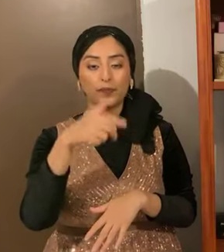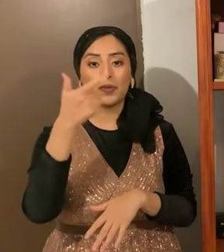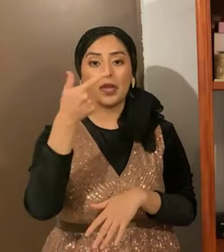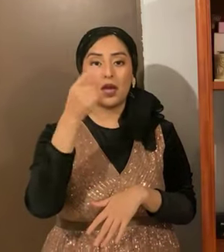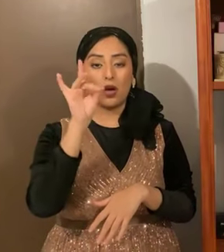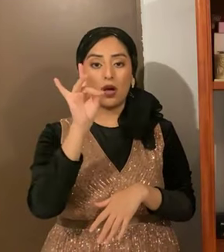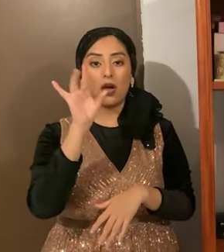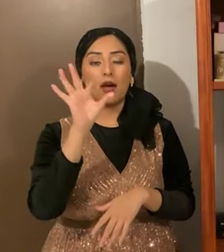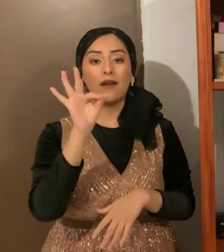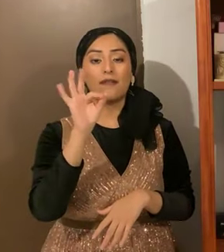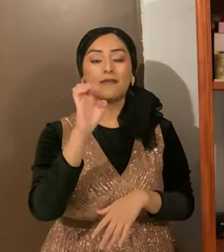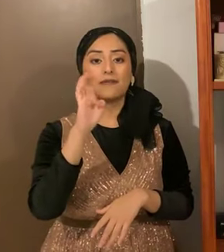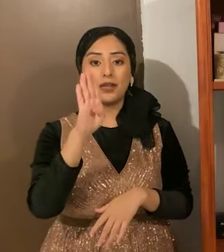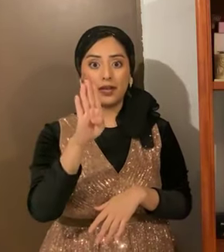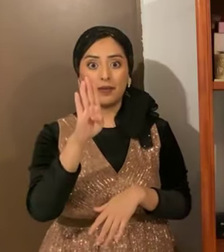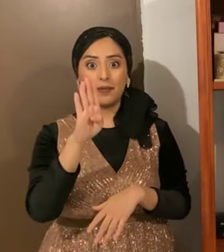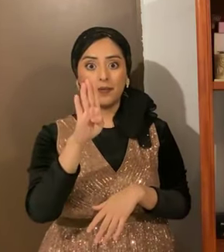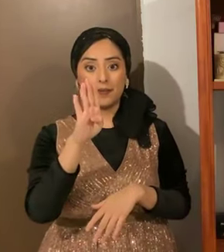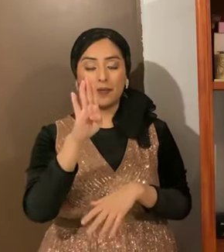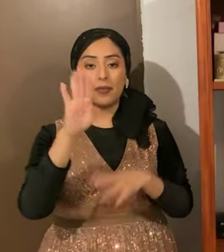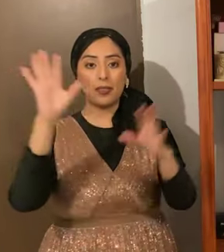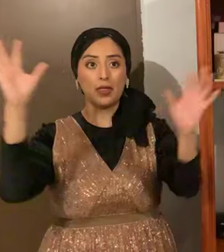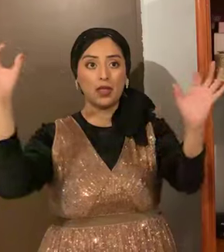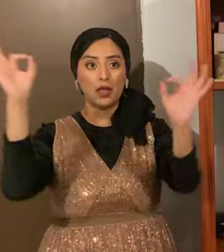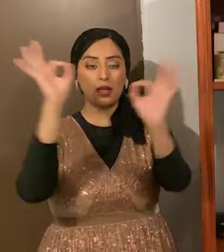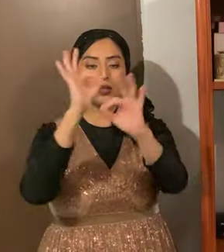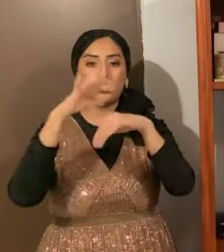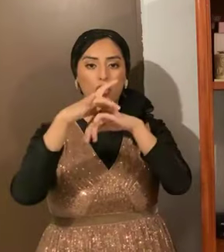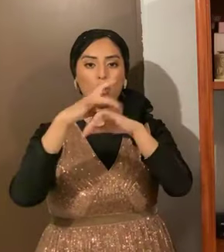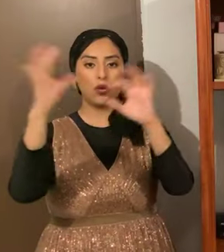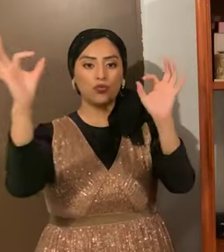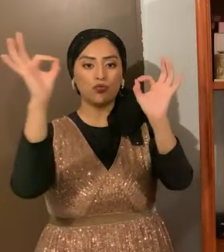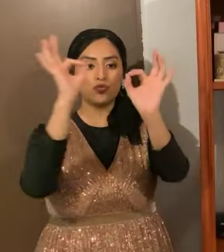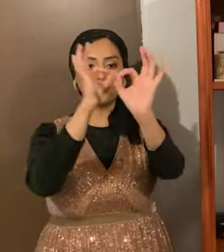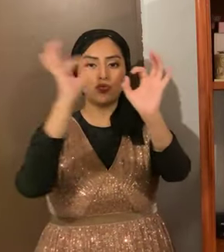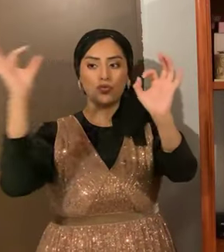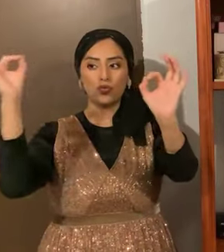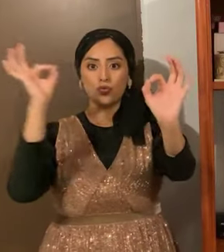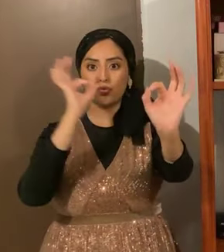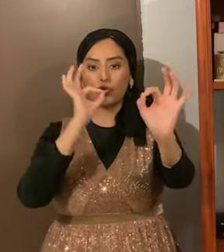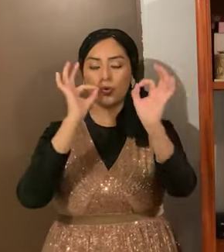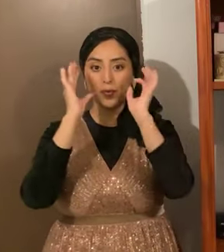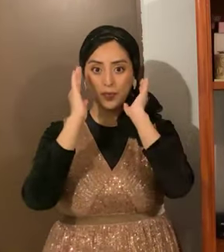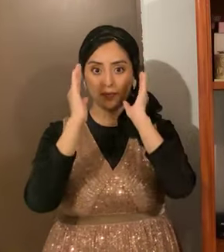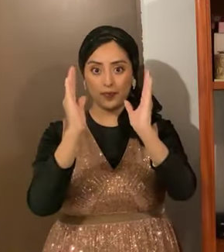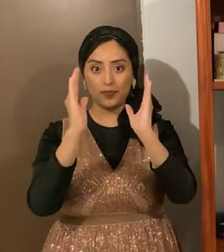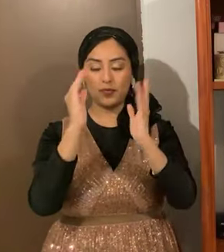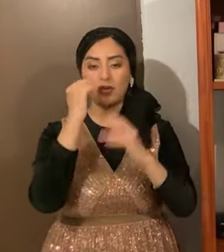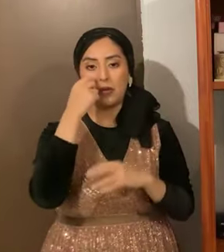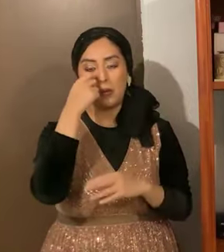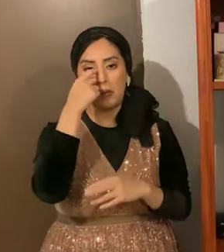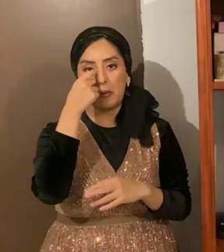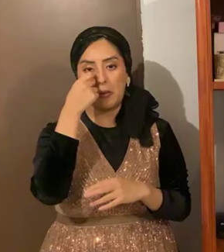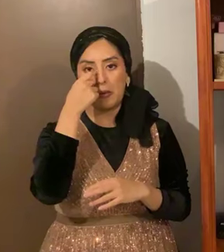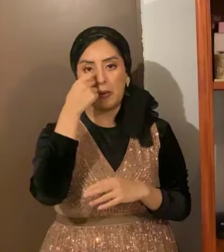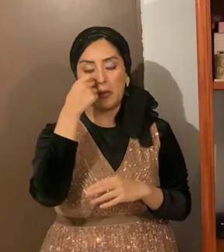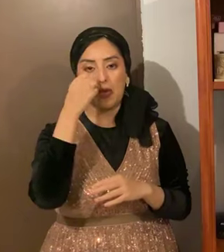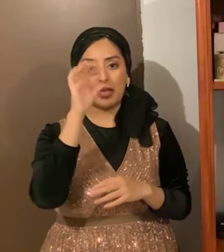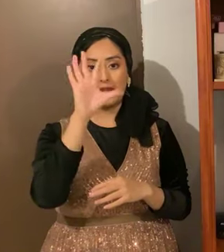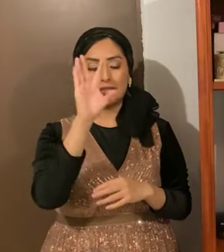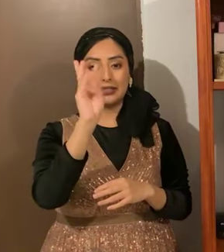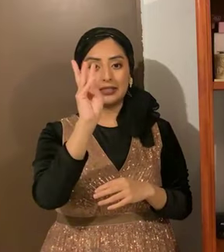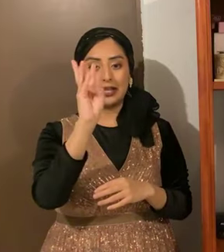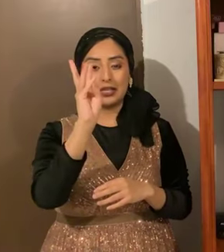28 de febrero, va a haber una alineación planetaria. Ojo con lo que voy a decir. Van a estar